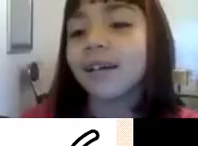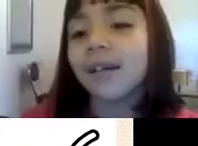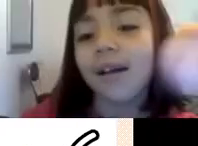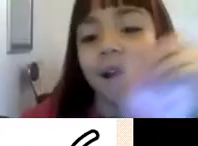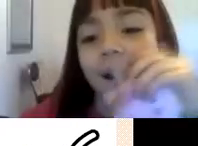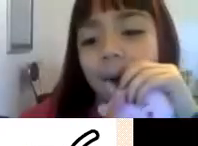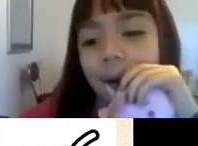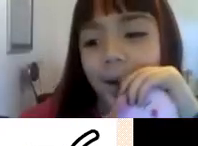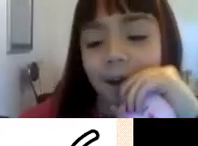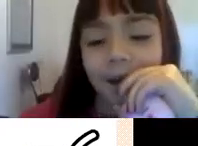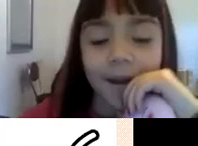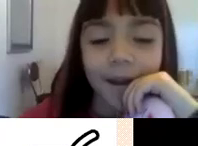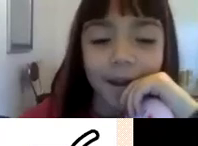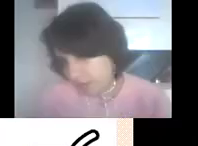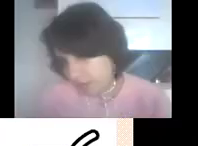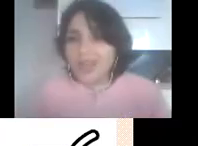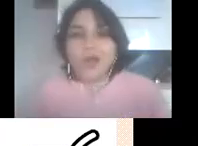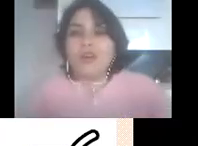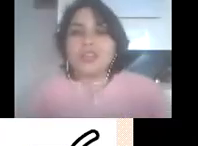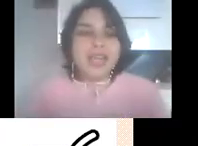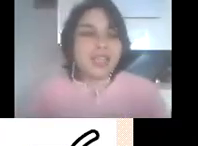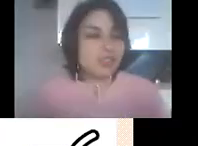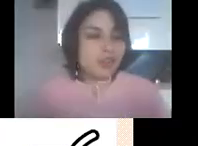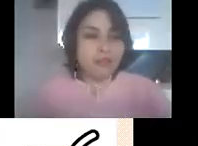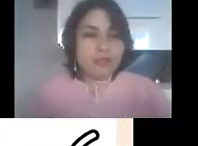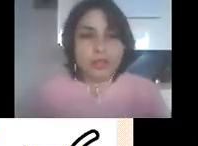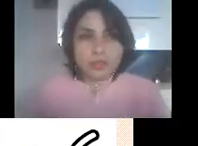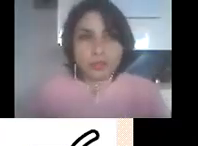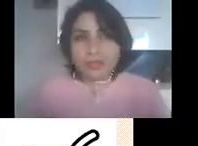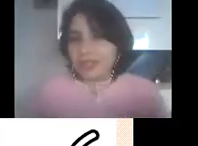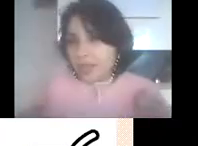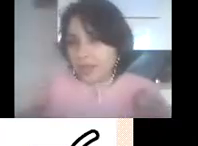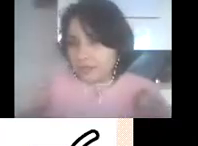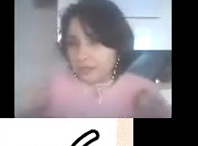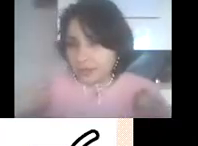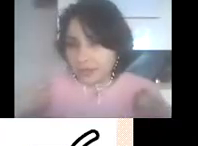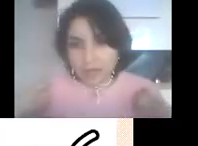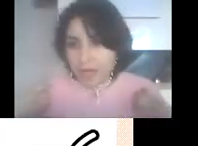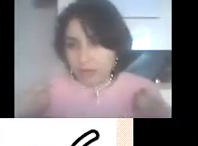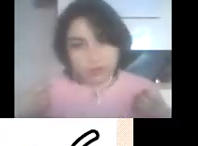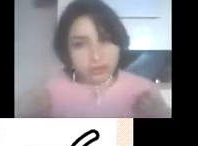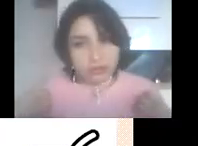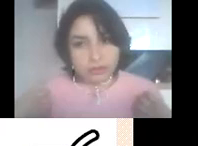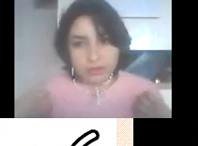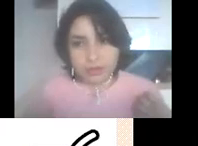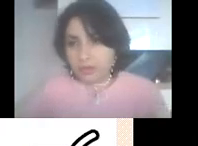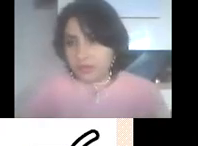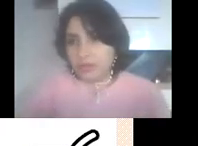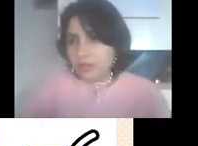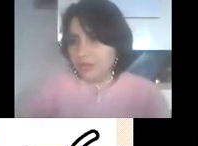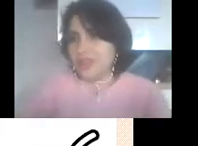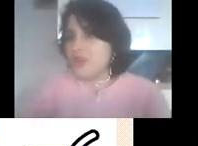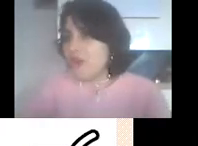Resistente. Resistente, ¿cierto? O sea que si yo la boto al suelo, ¿se quiebra?